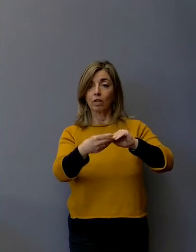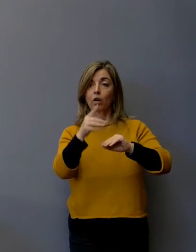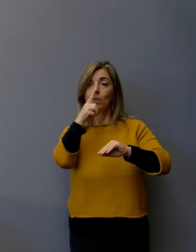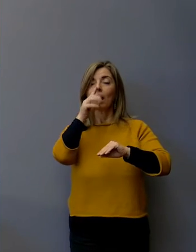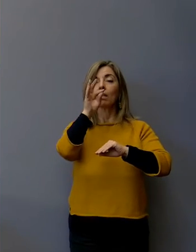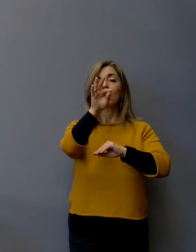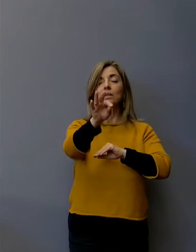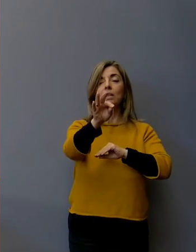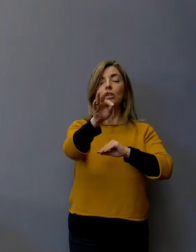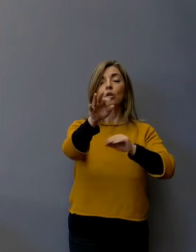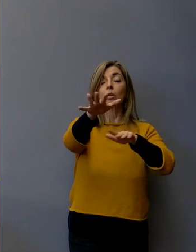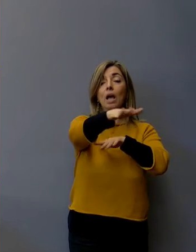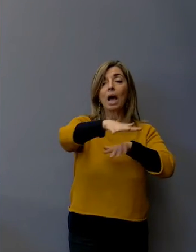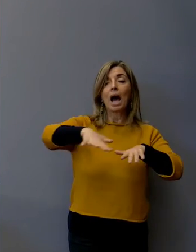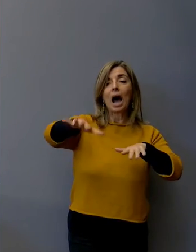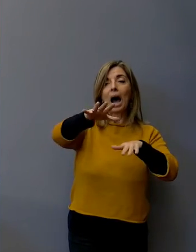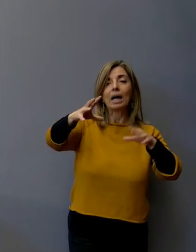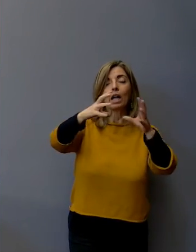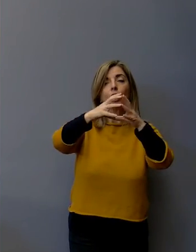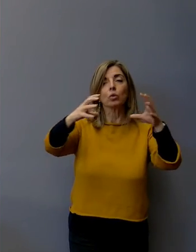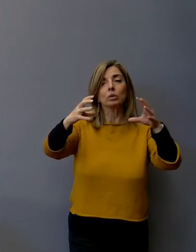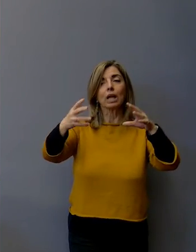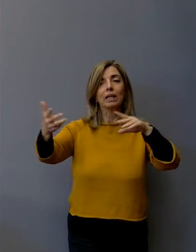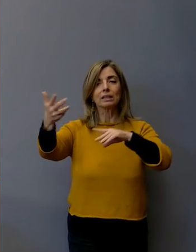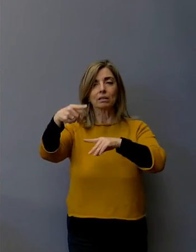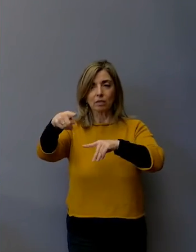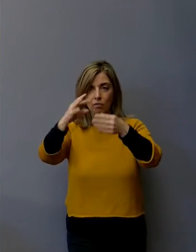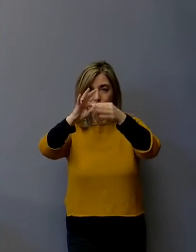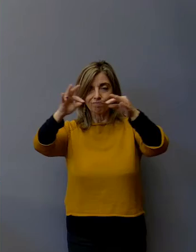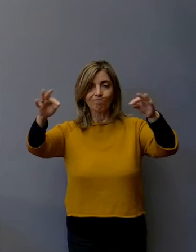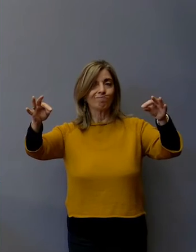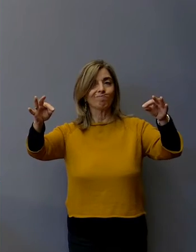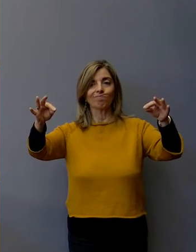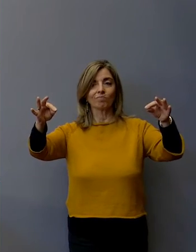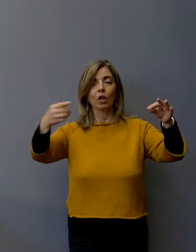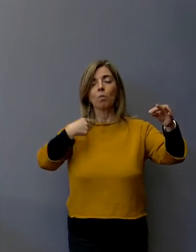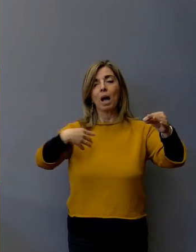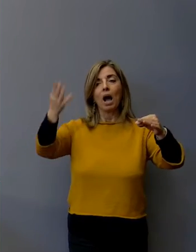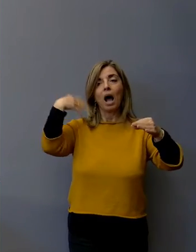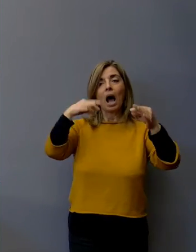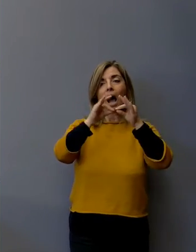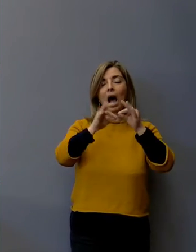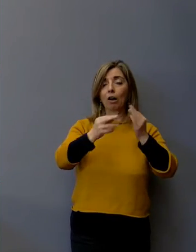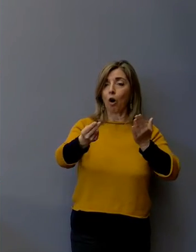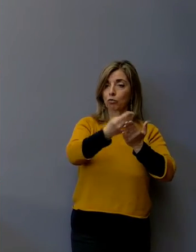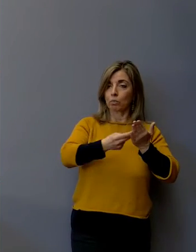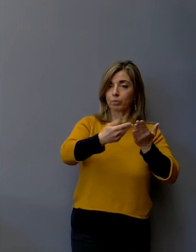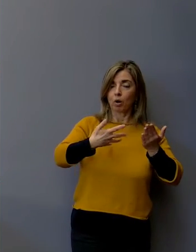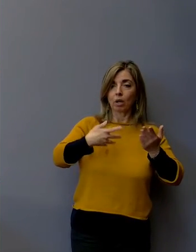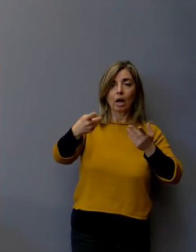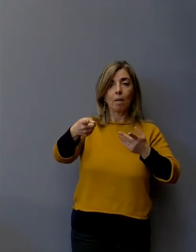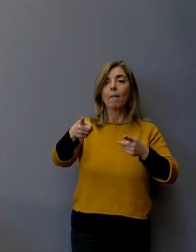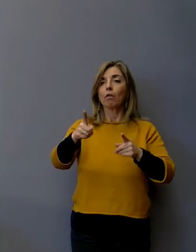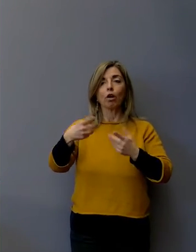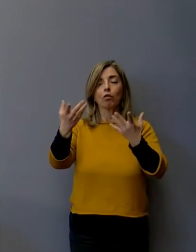industriali e di essere ecco quella formula è una violazione dell'accordo di programma e per modificarlo ci vuole un nuovo accordo di programma come